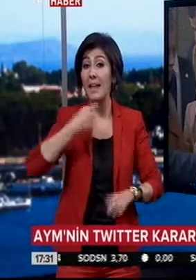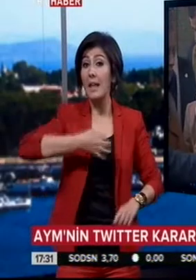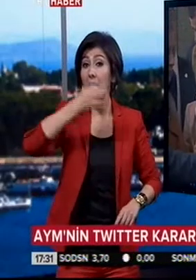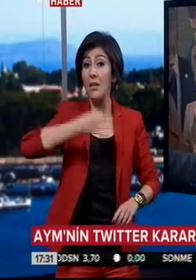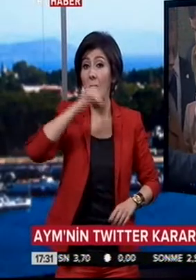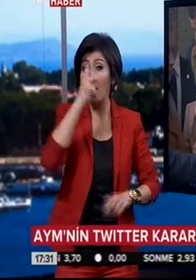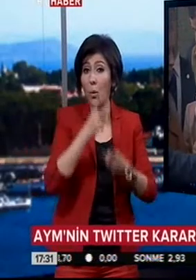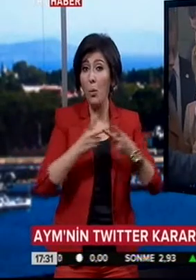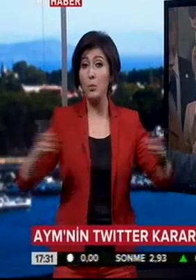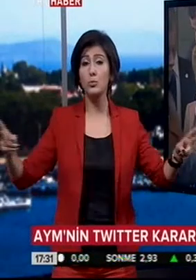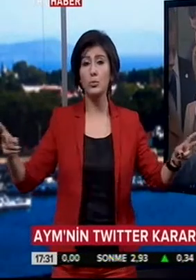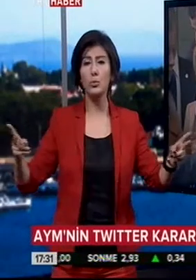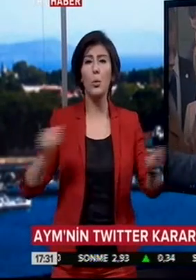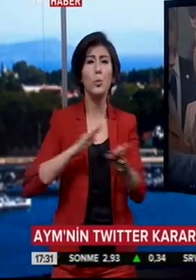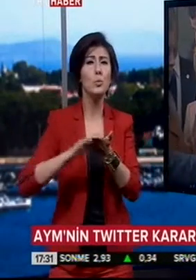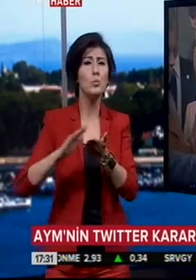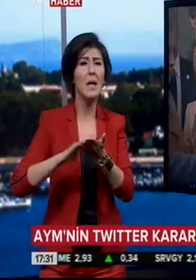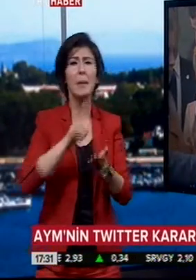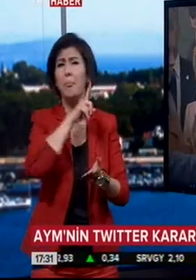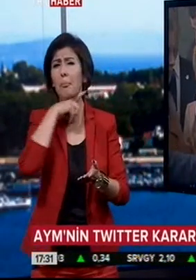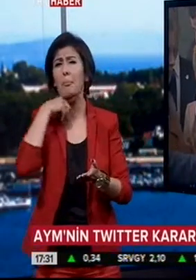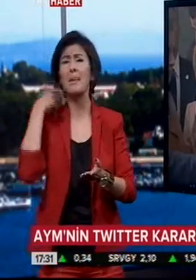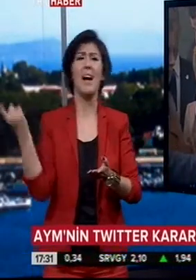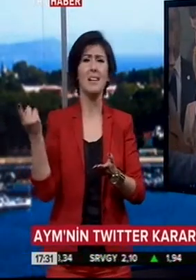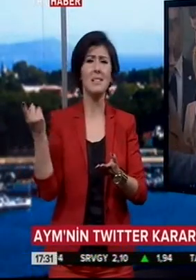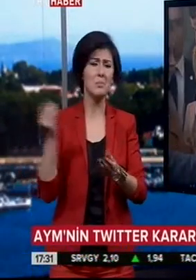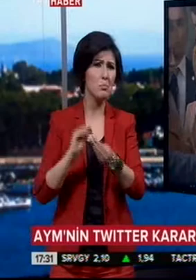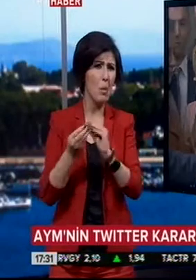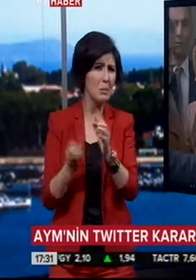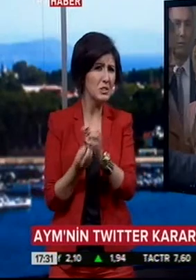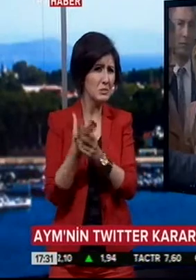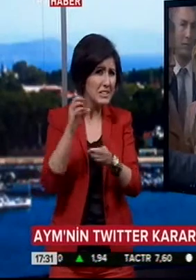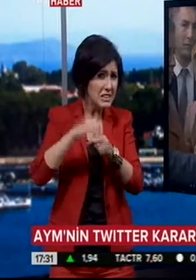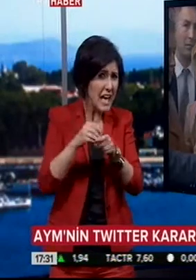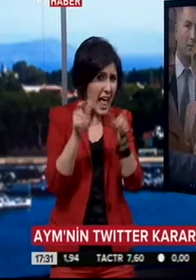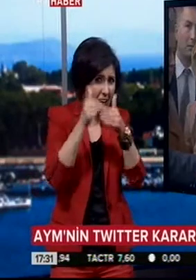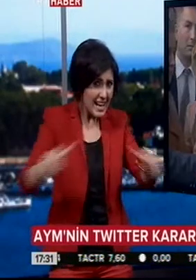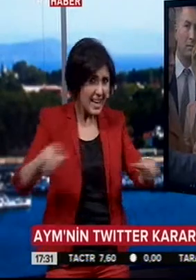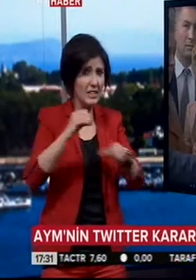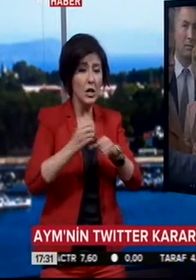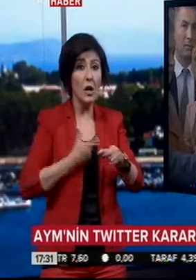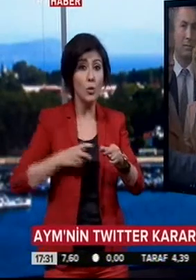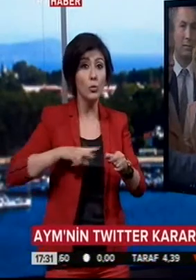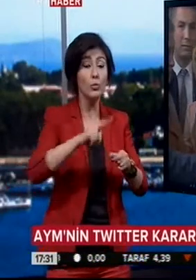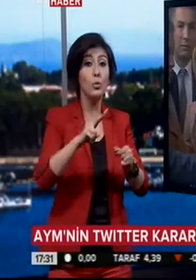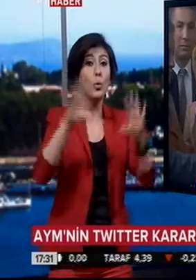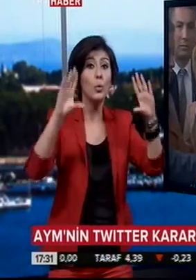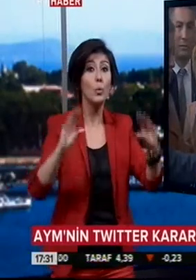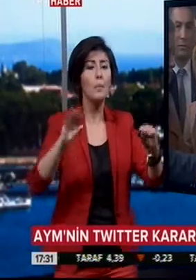ifade özgürlüğünde telafisi imkansız yaraların doğmasını engellemek için kanun yolları tüketilmeden böyle bir uygulama